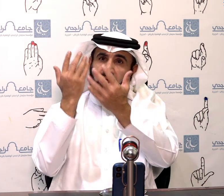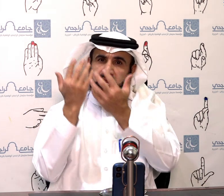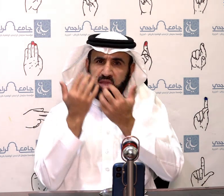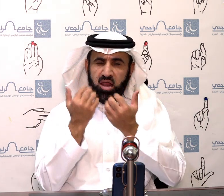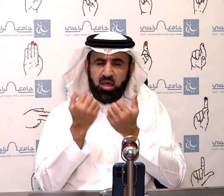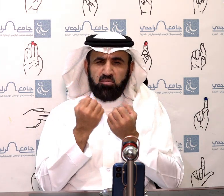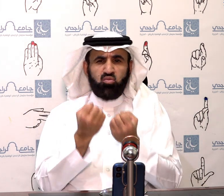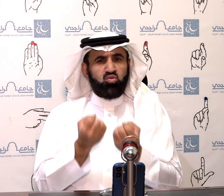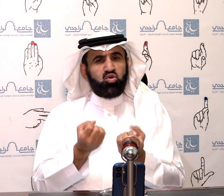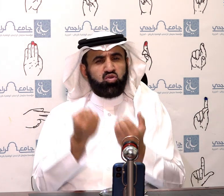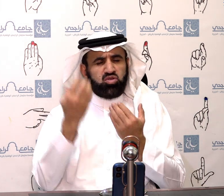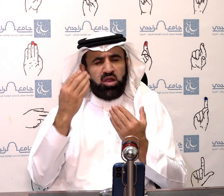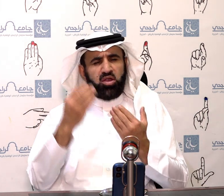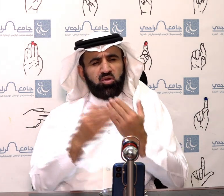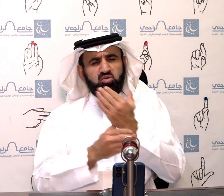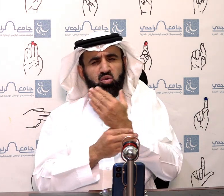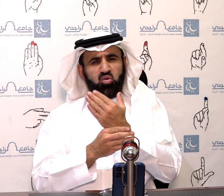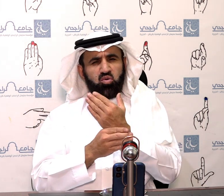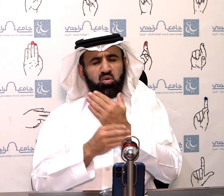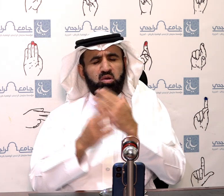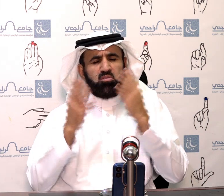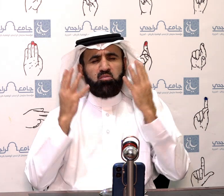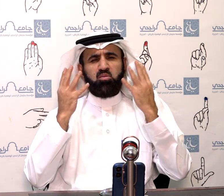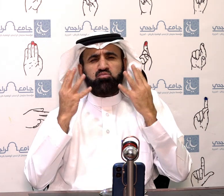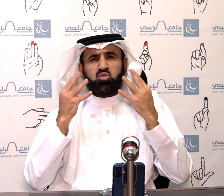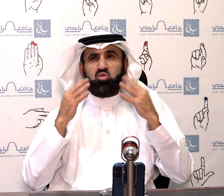عرضها السماوات والأرض،